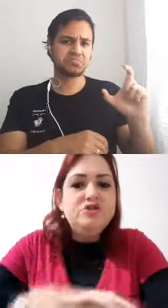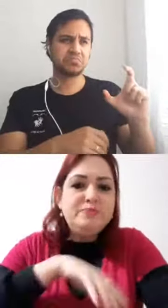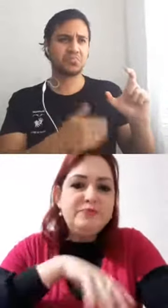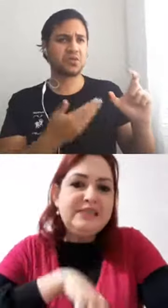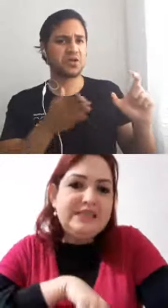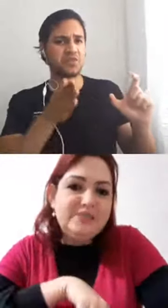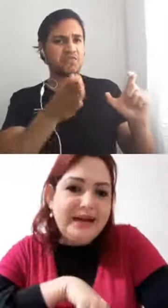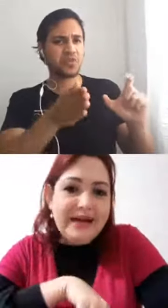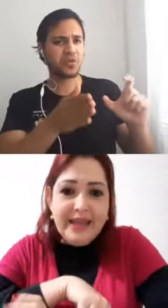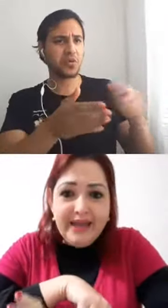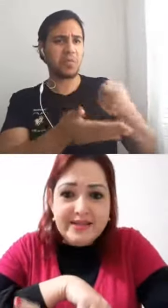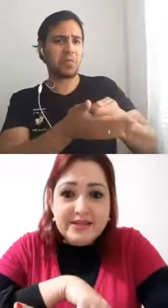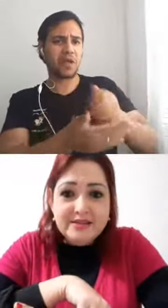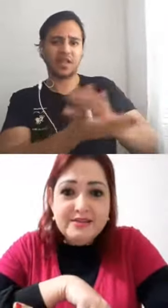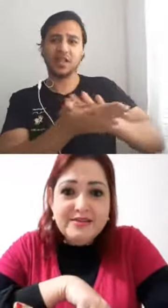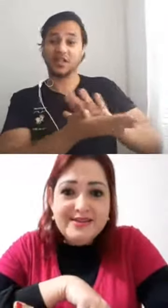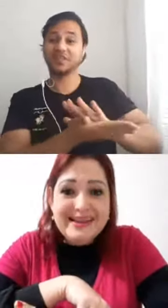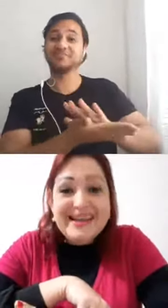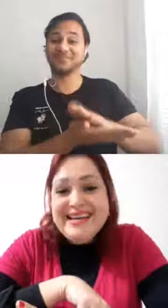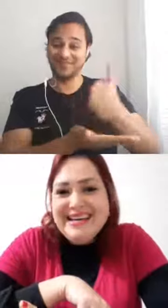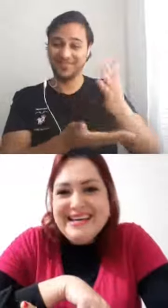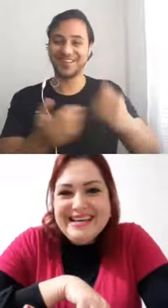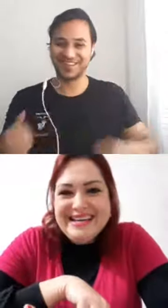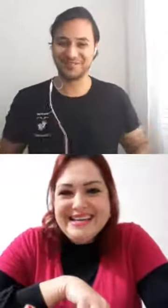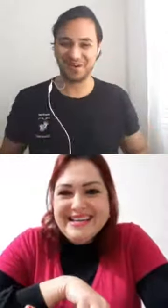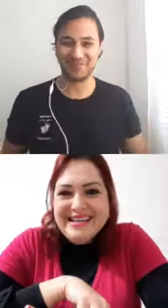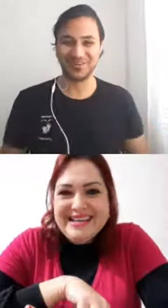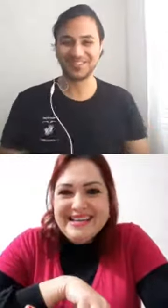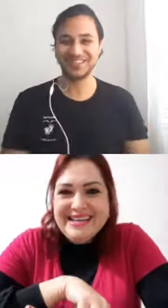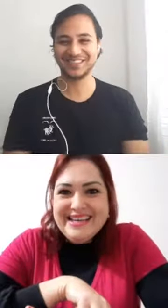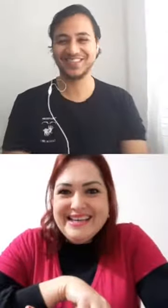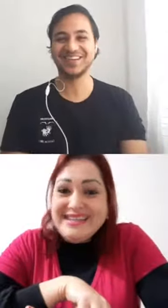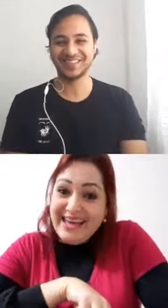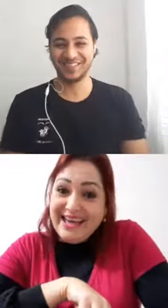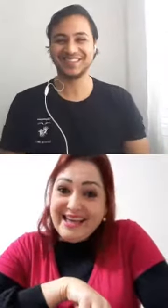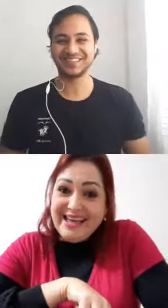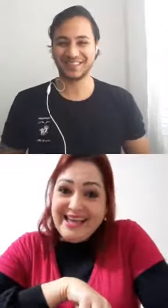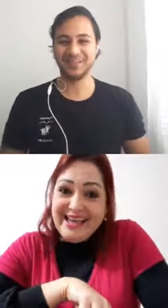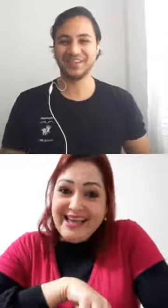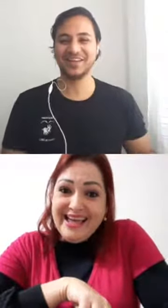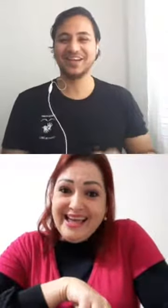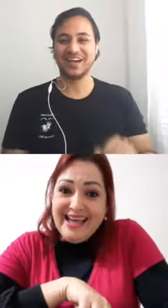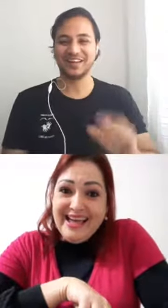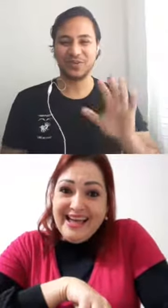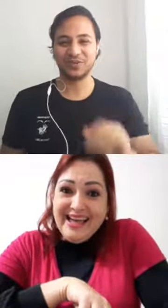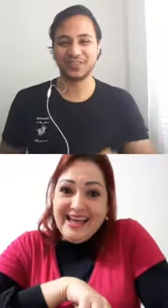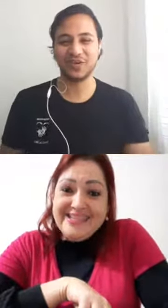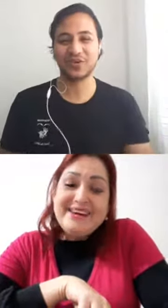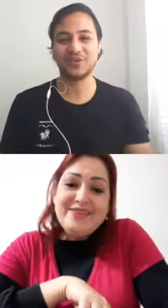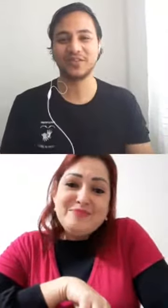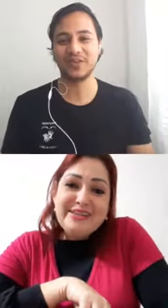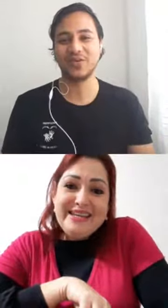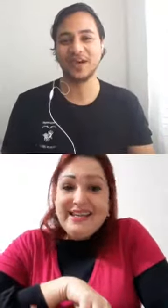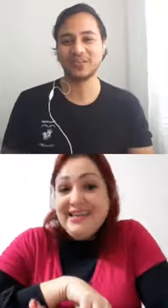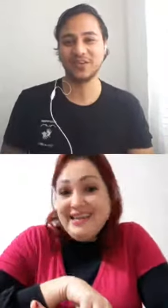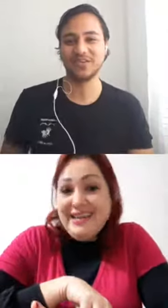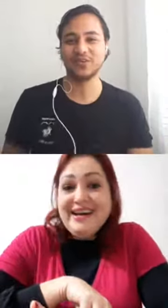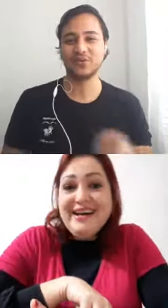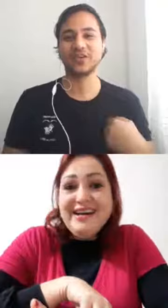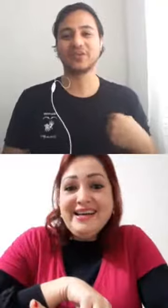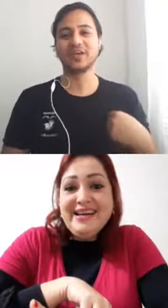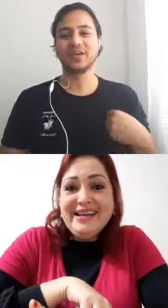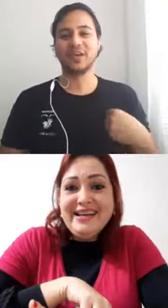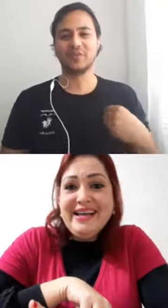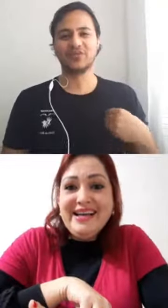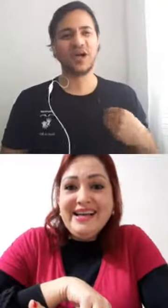gente não precisasse pagar nada. Uma boa sugestão, né? Exatamente. Até aconteceu um caso esse